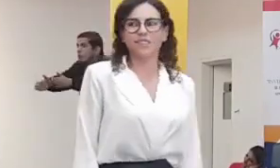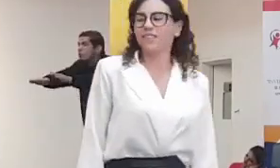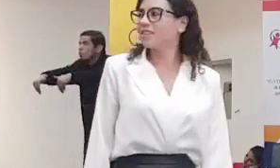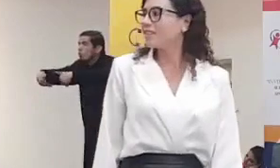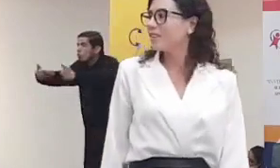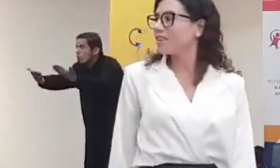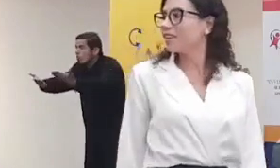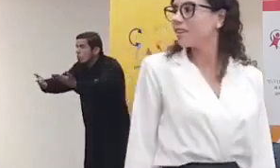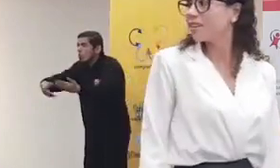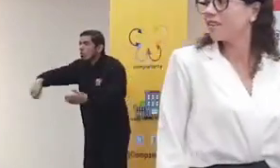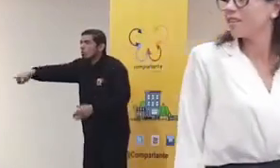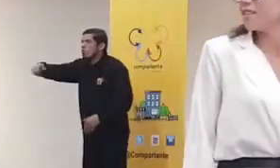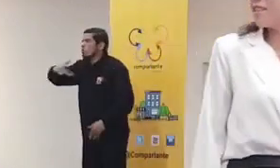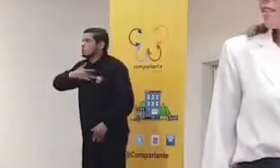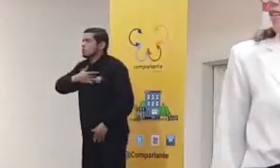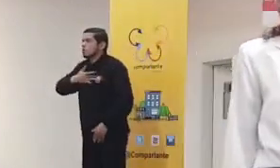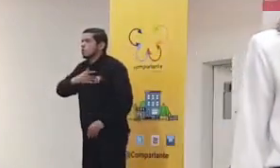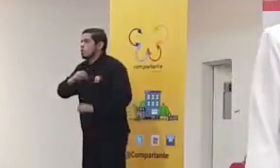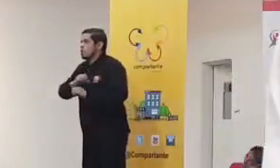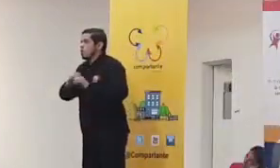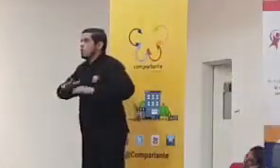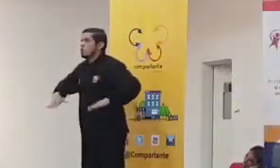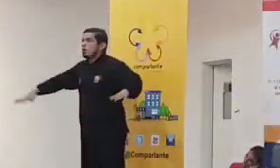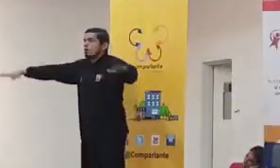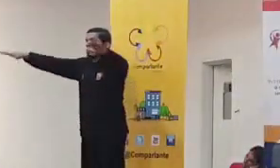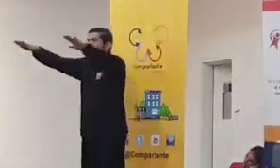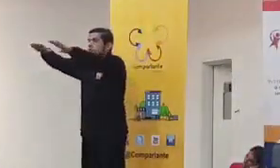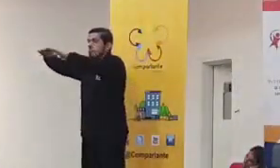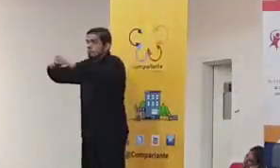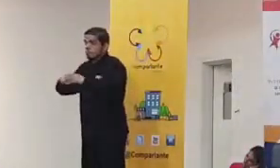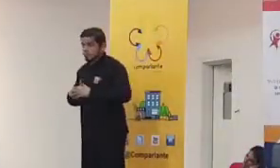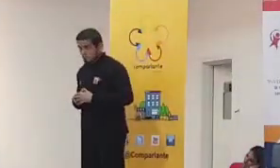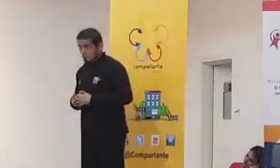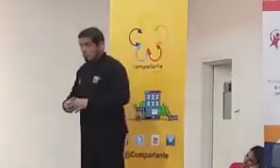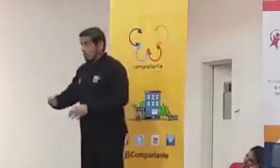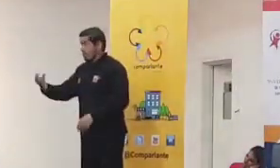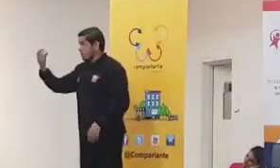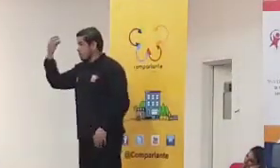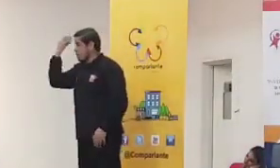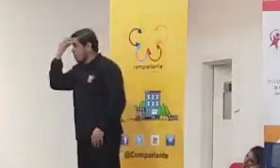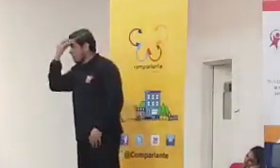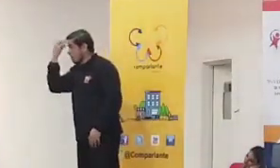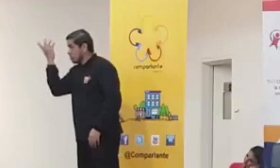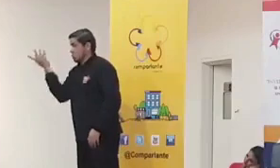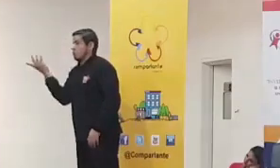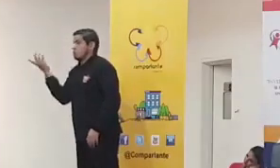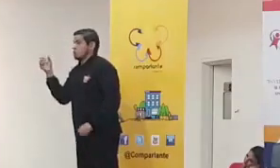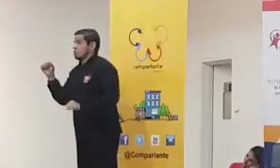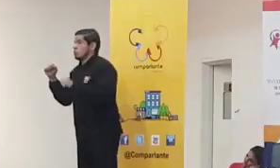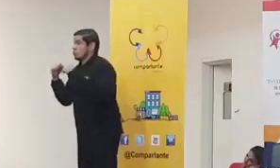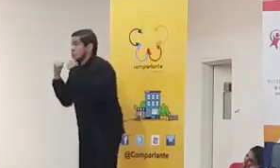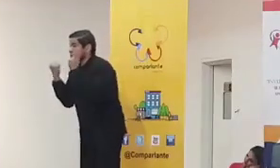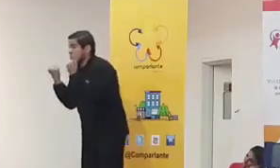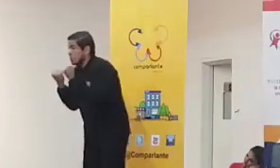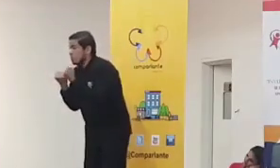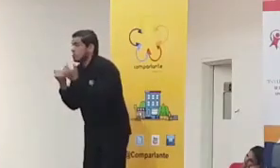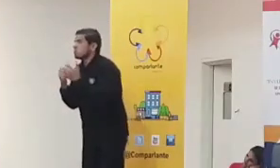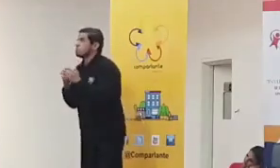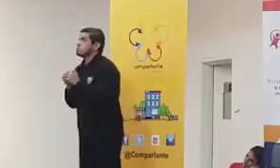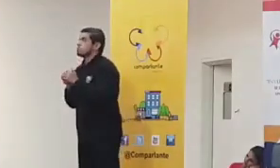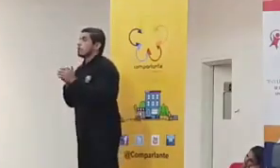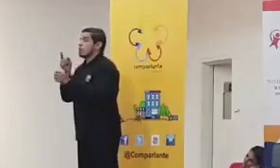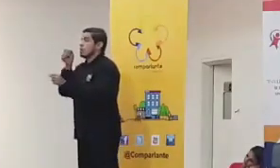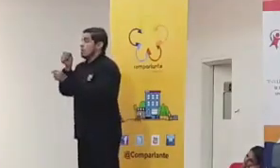que le hacen falta al sistema en general. Sistema educativo, sistema social,